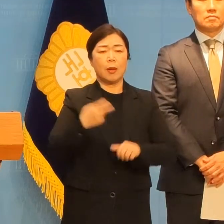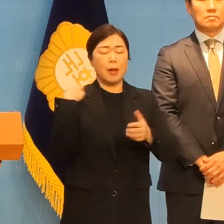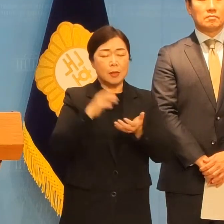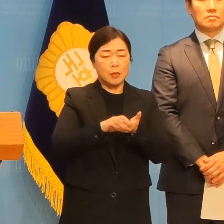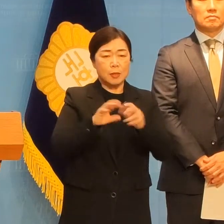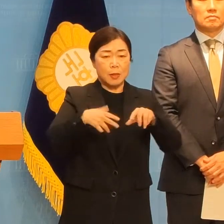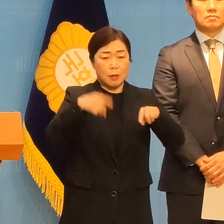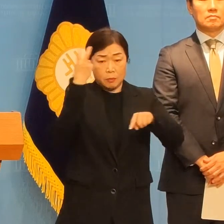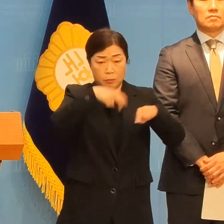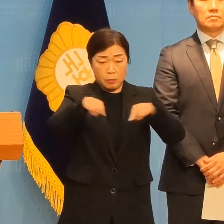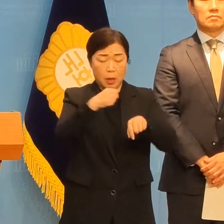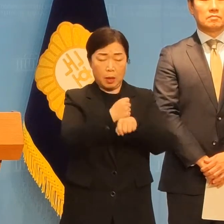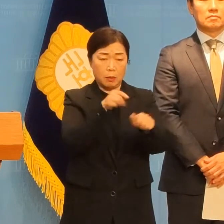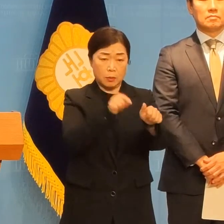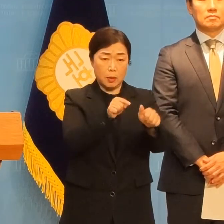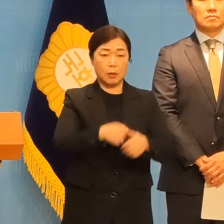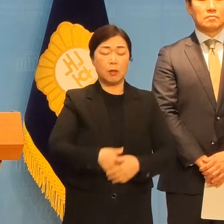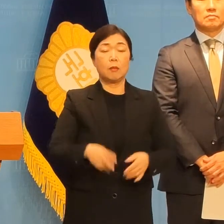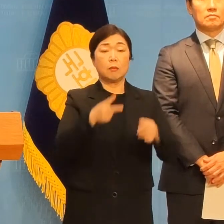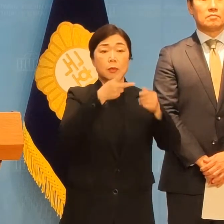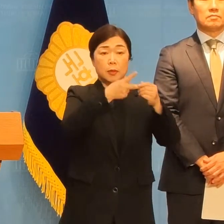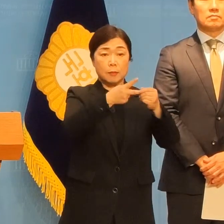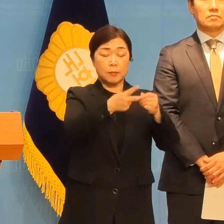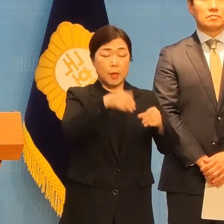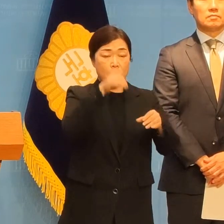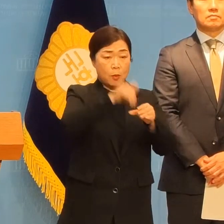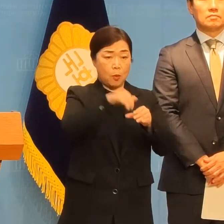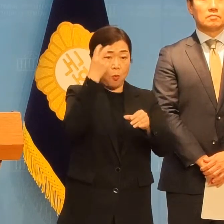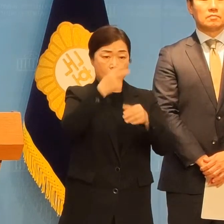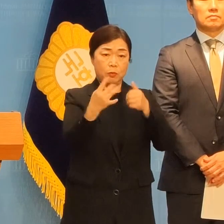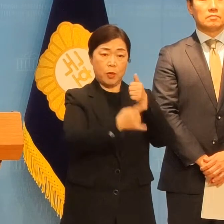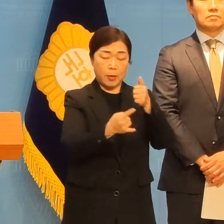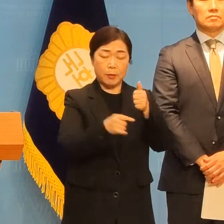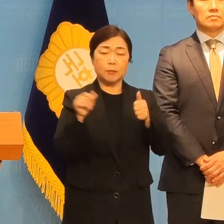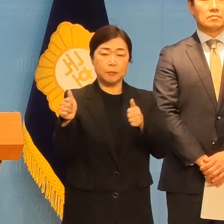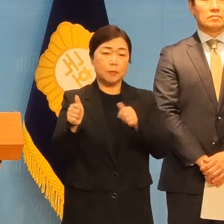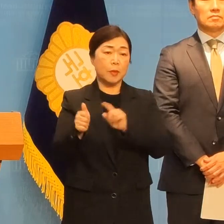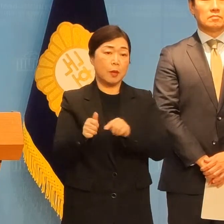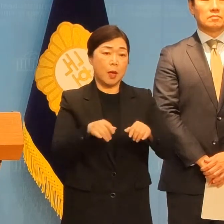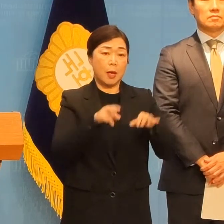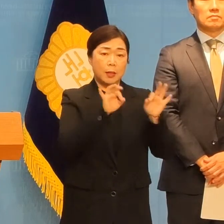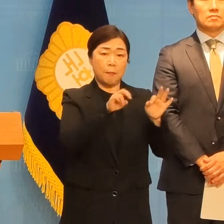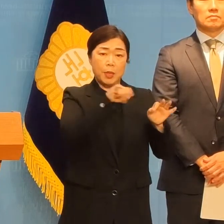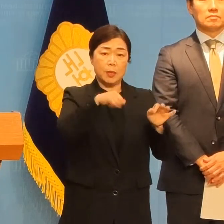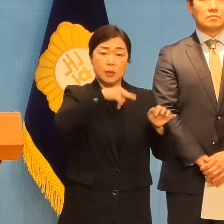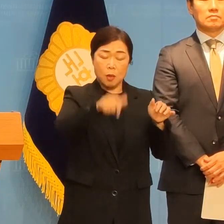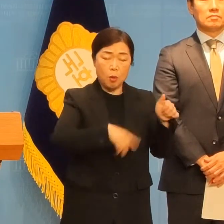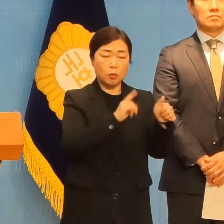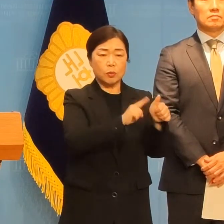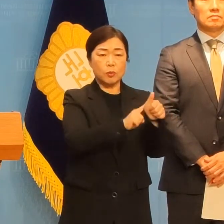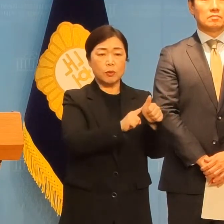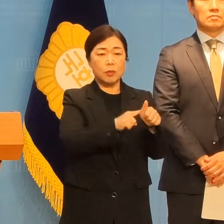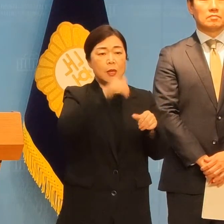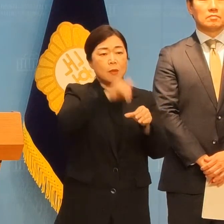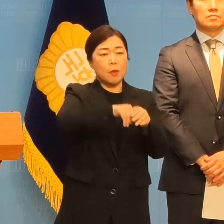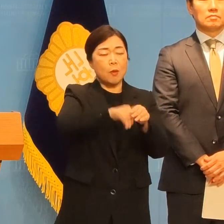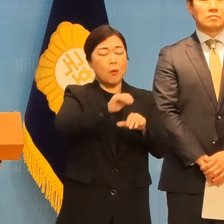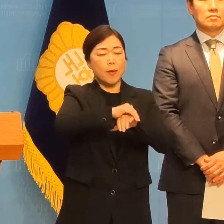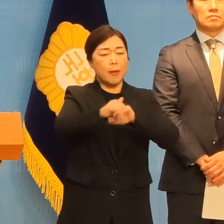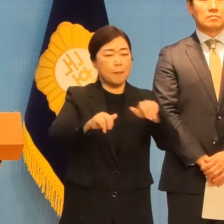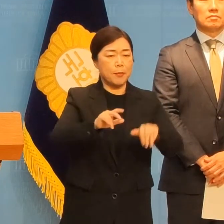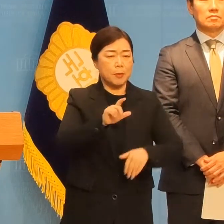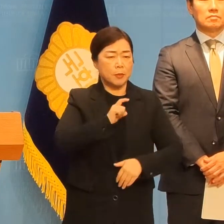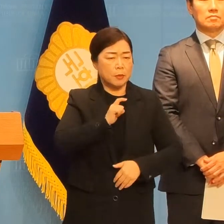돌아가라. 둘째, 선관위는 김민석 총리의 관권 선거 개입